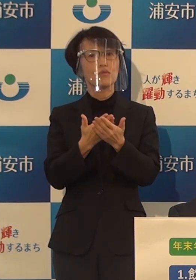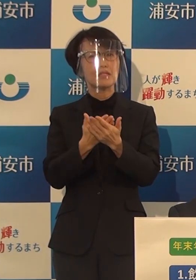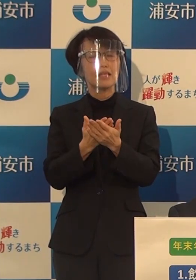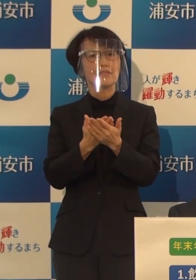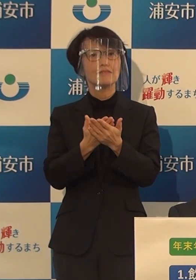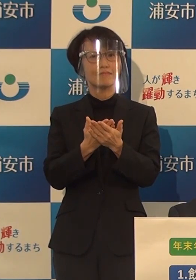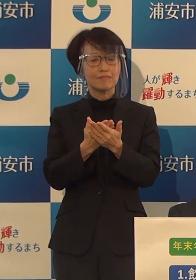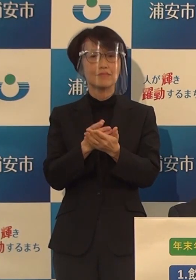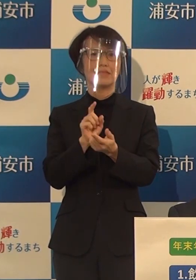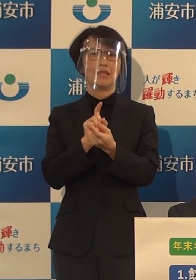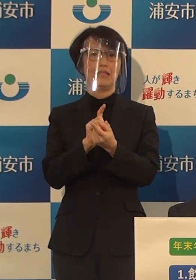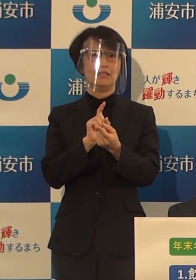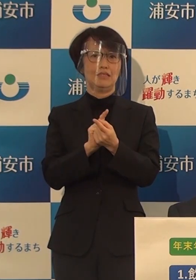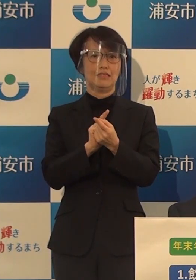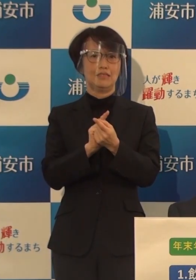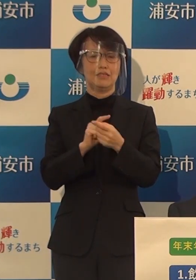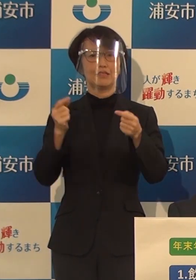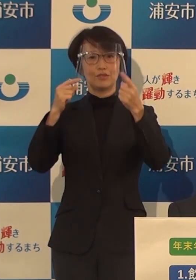し、